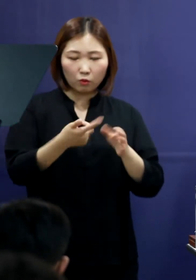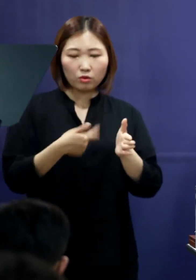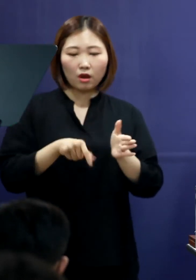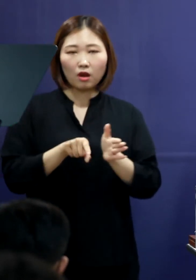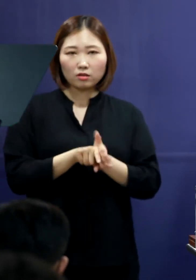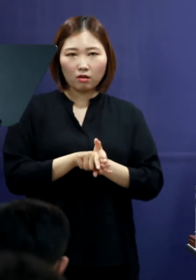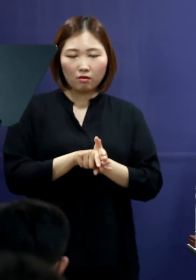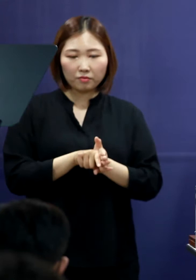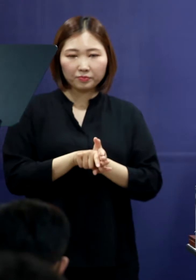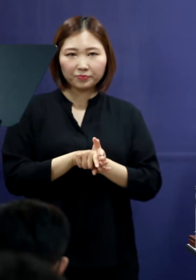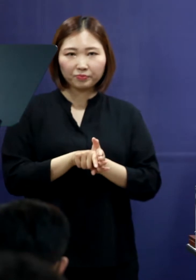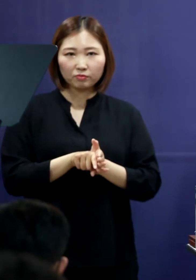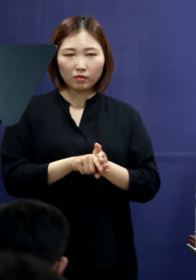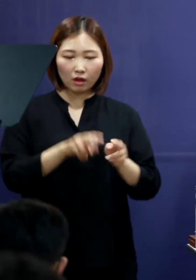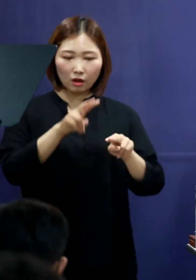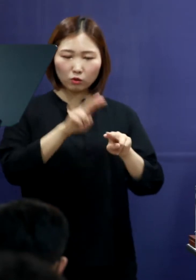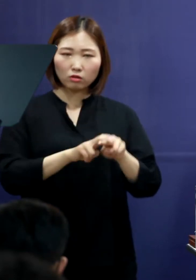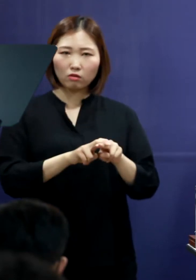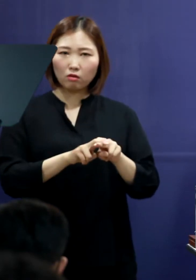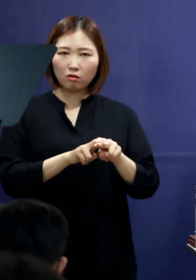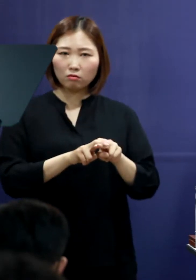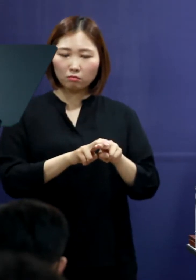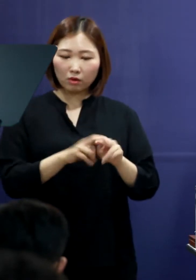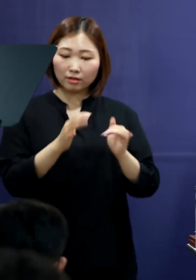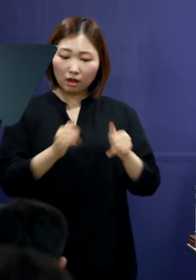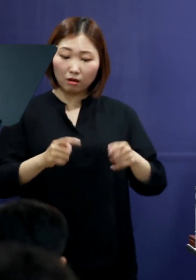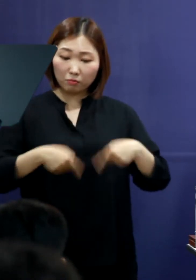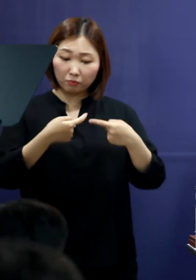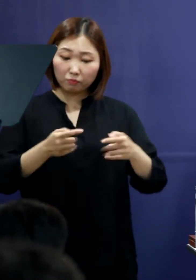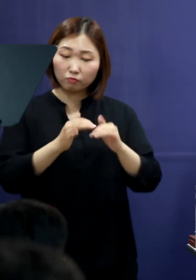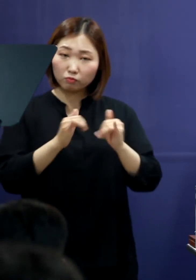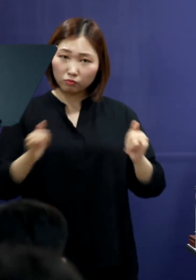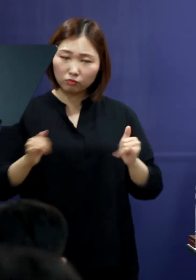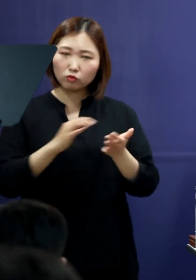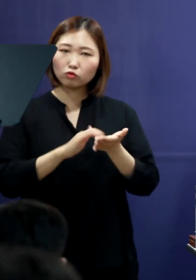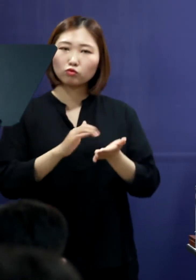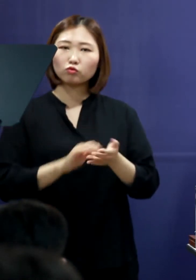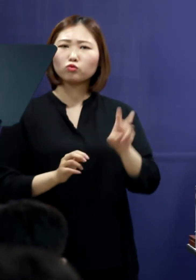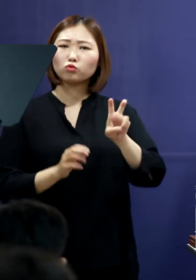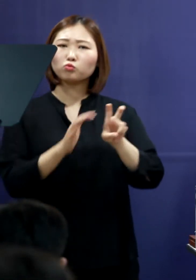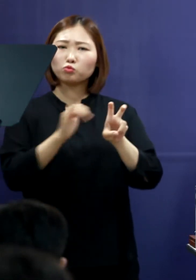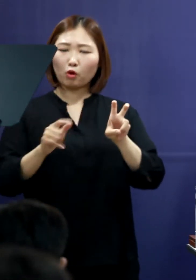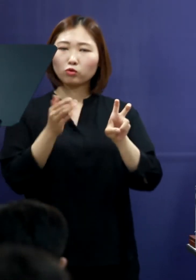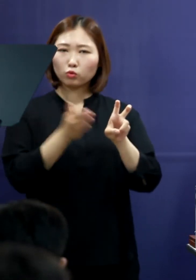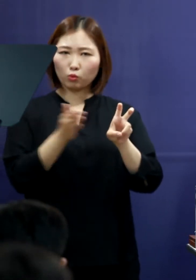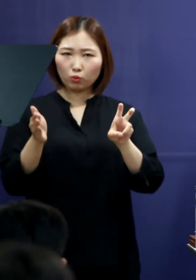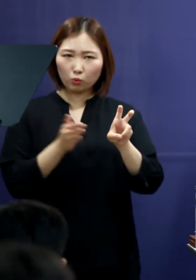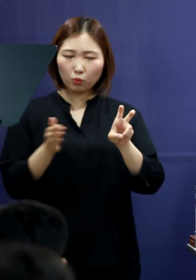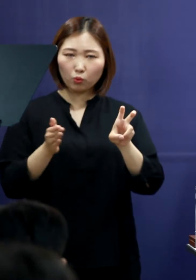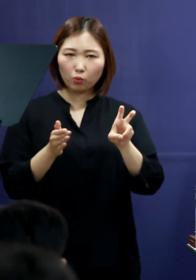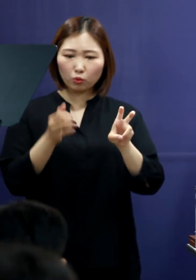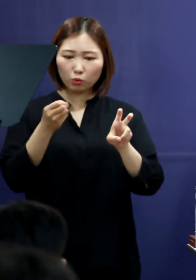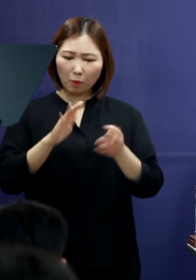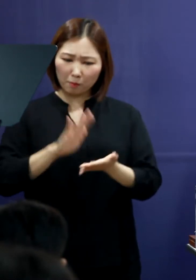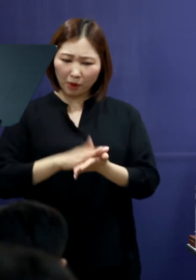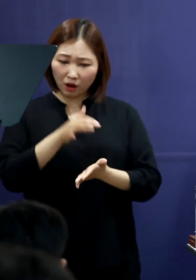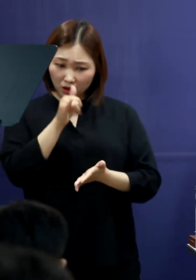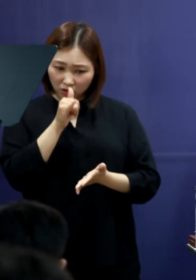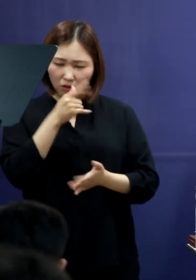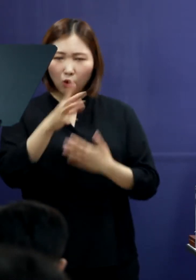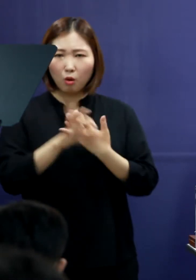시험실별로 좌석을 20명 이내로 배치를 하고 발열 등 유증상자에 대해서는 별도